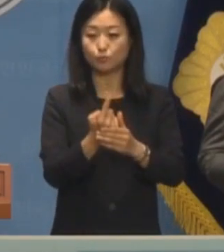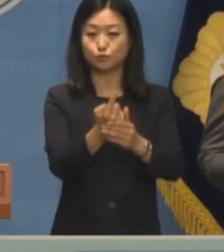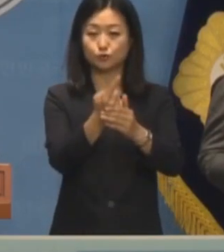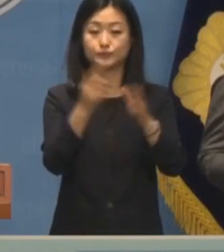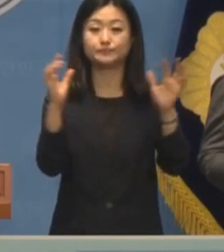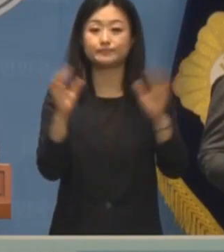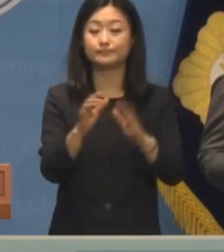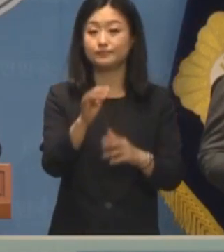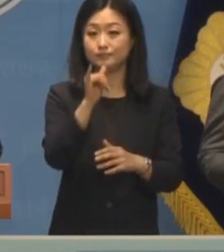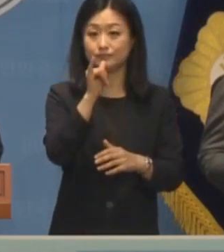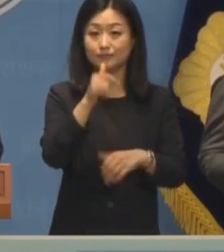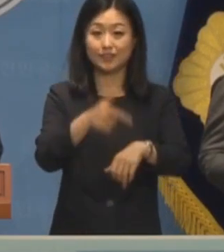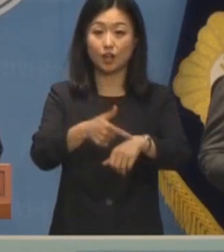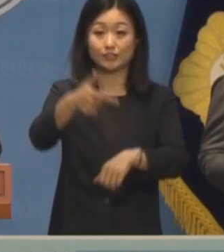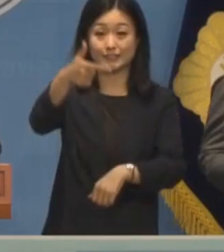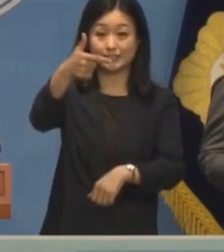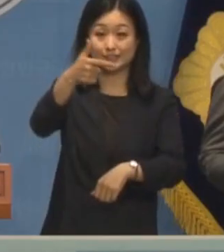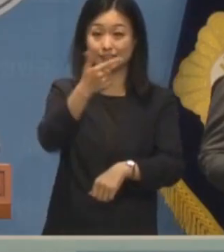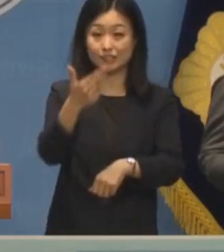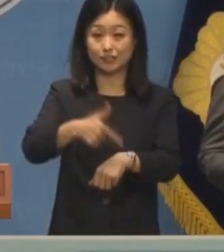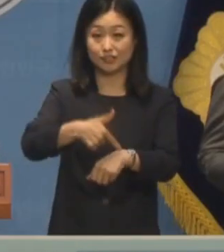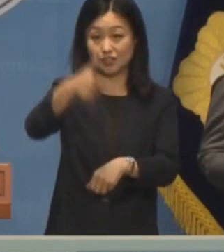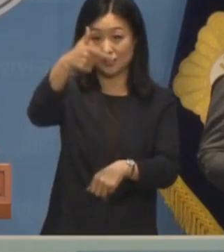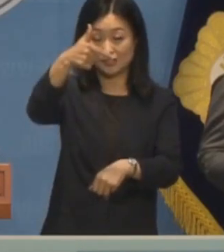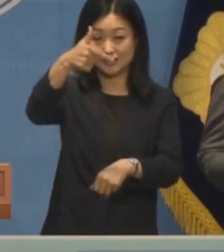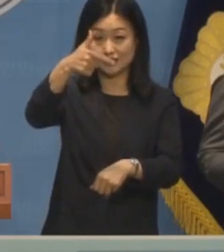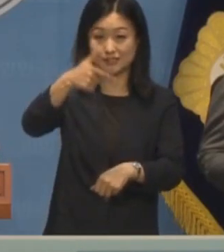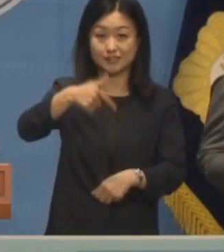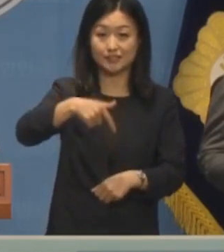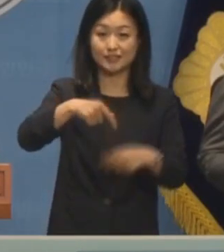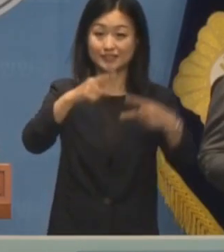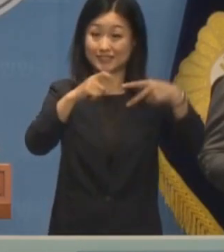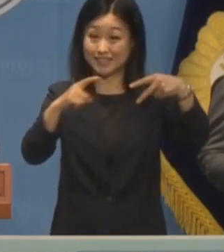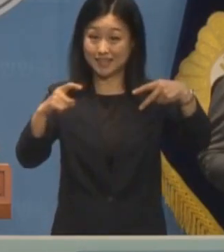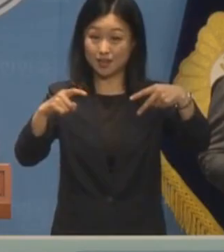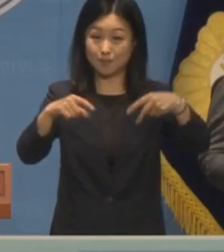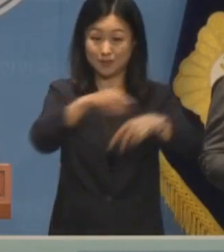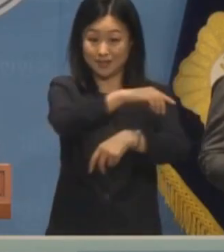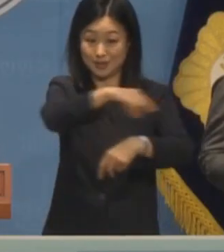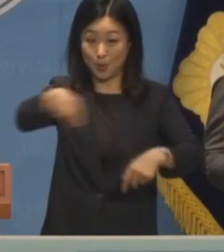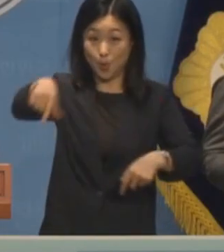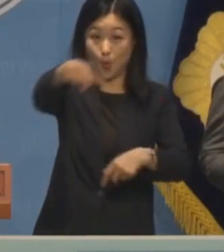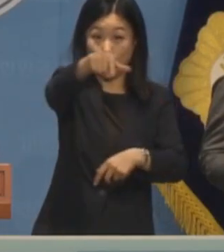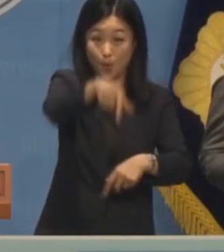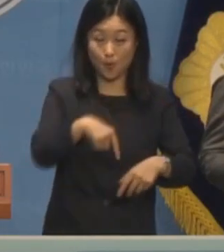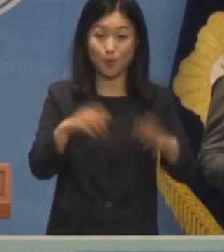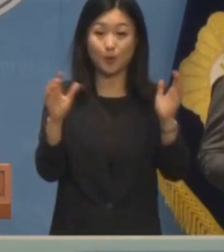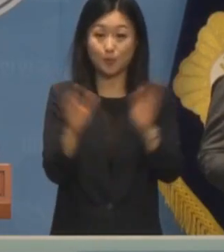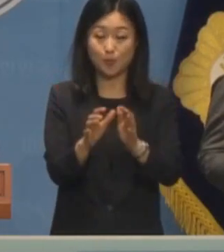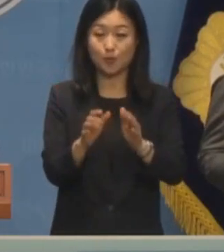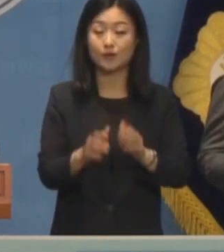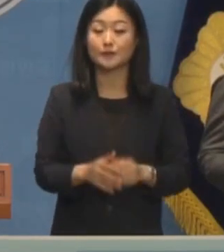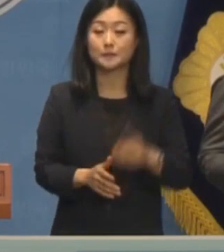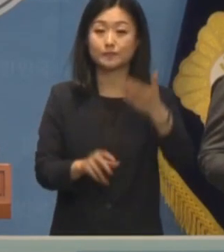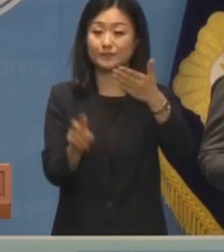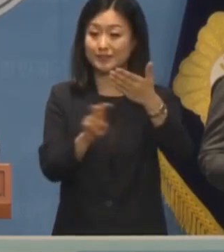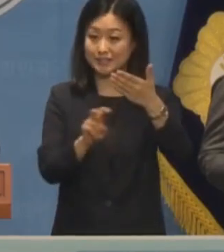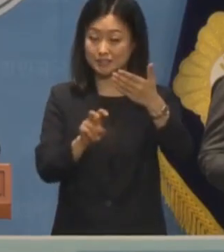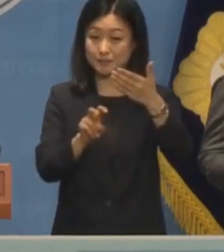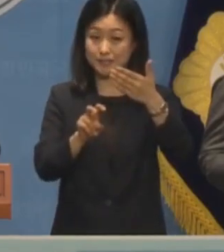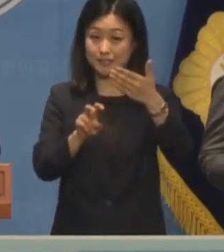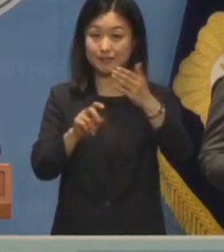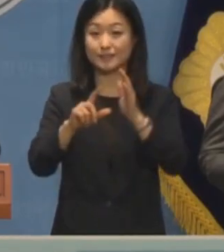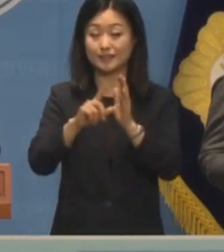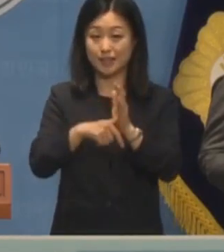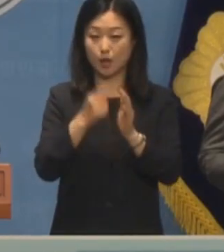있습니다. 6시 시청 숭례문대로로 많이들 모여주시고요. 9월 21일 진행되는 9월 전국